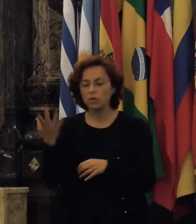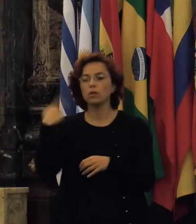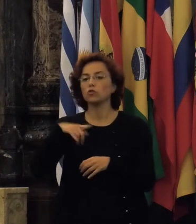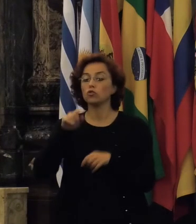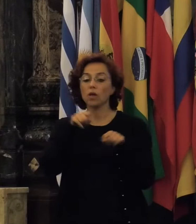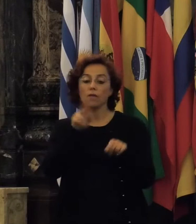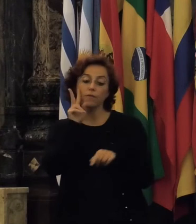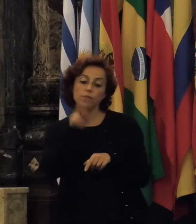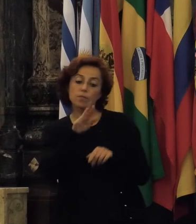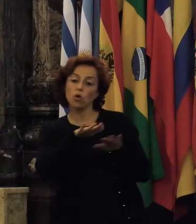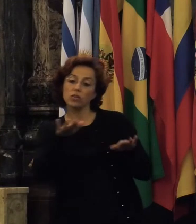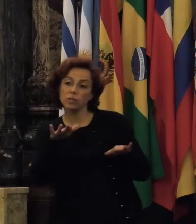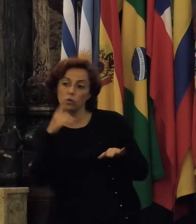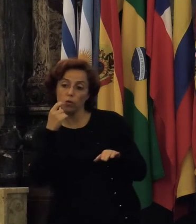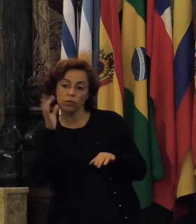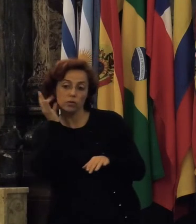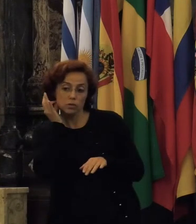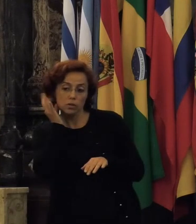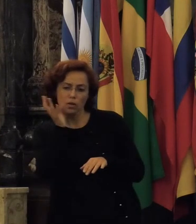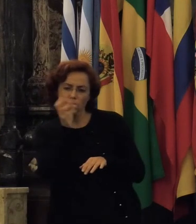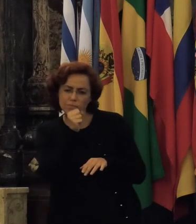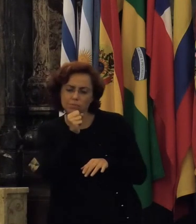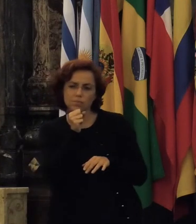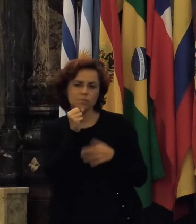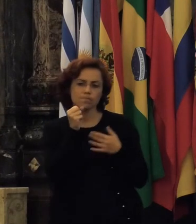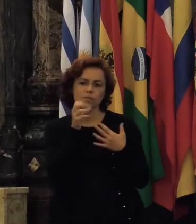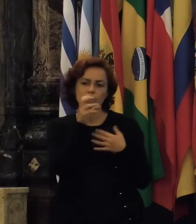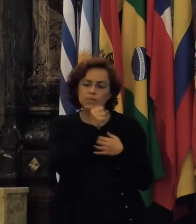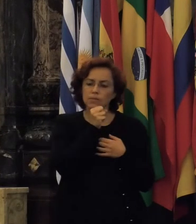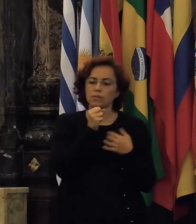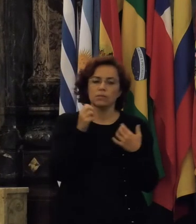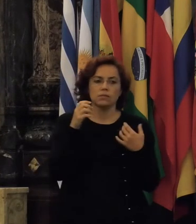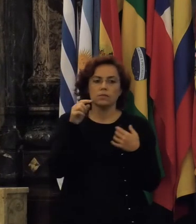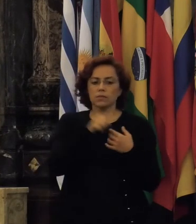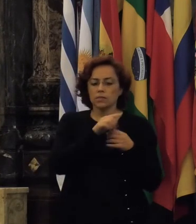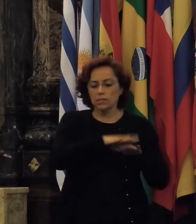los niños y las niñas resistían desde un lugar muy,